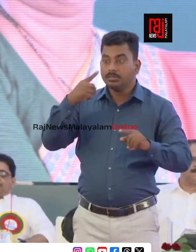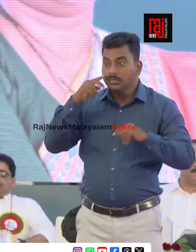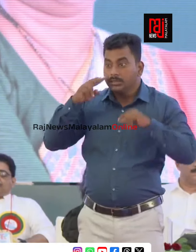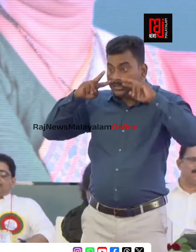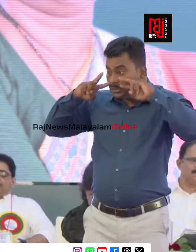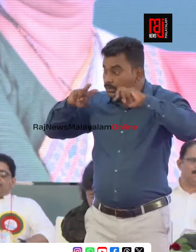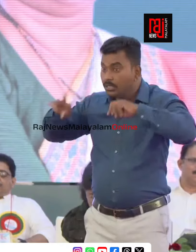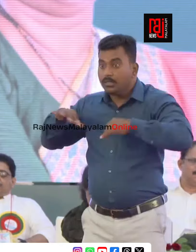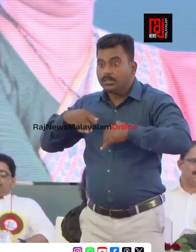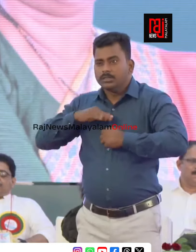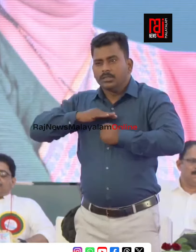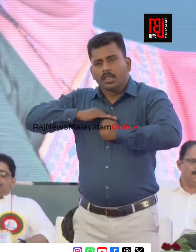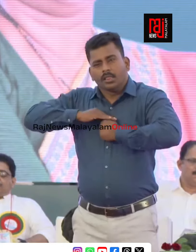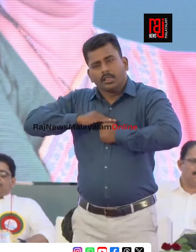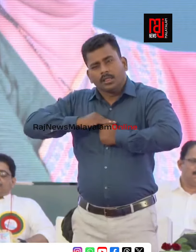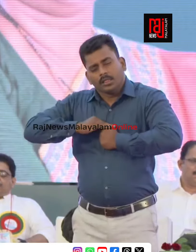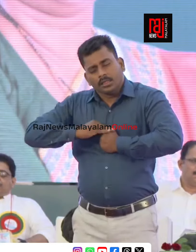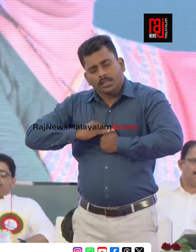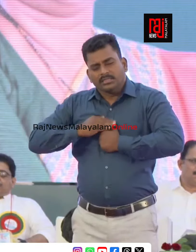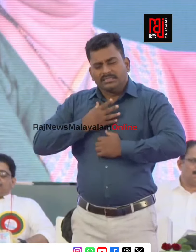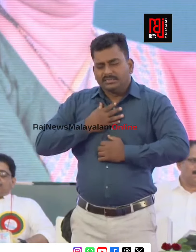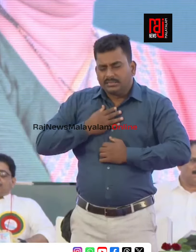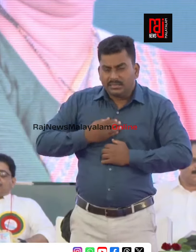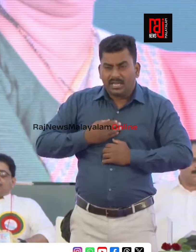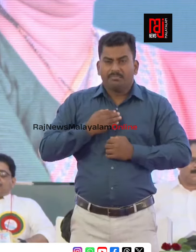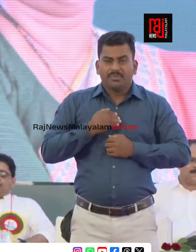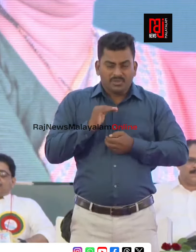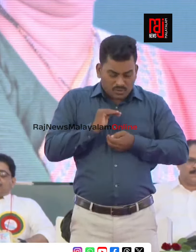നേടുന്നതിന് കൗൺസിലിംഗ് ഉൾപ്പെടെയുള്ള